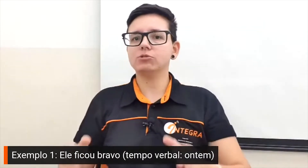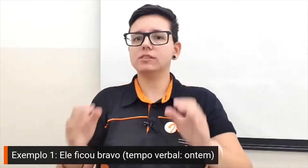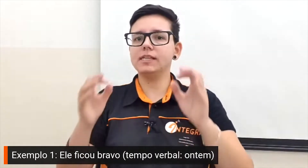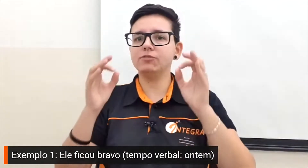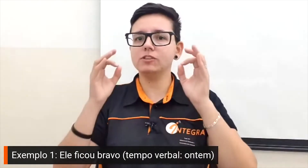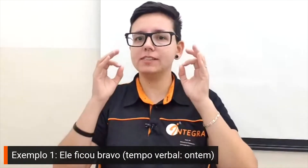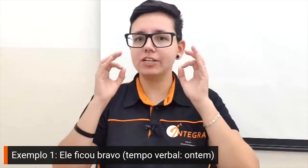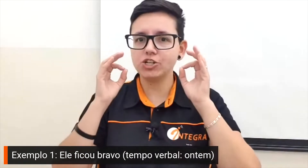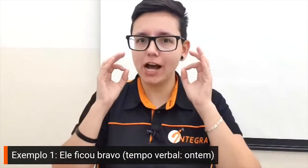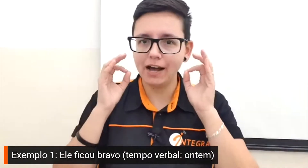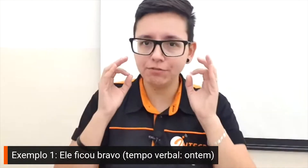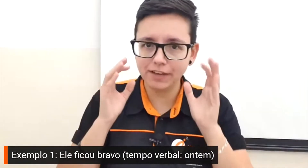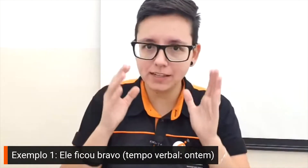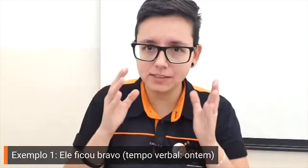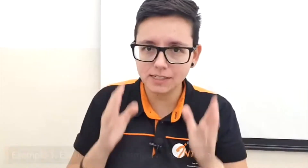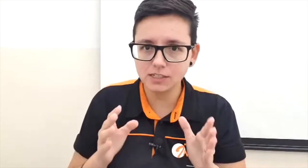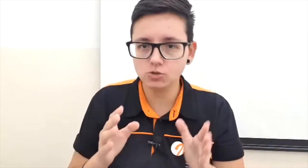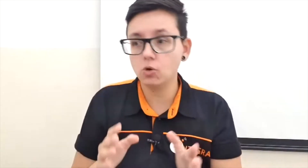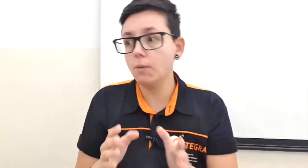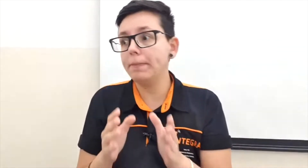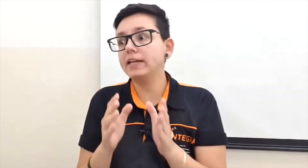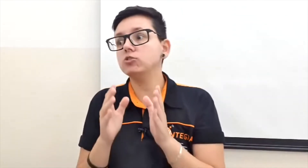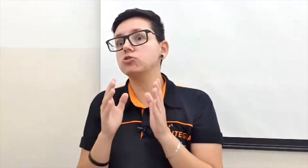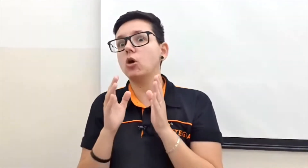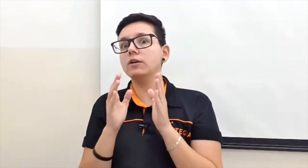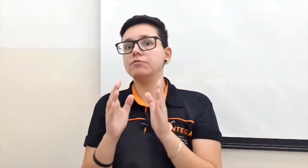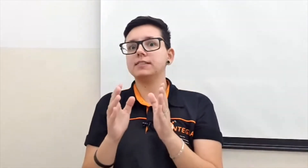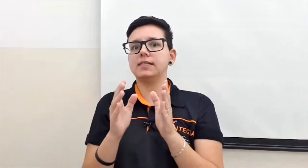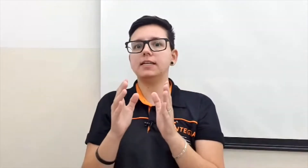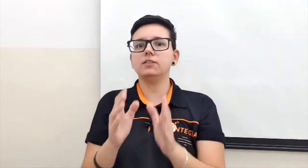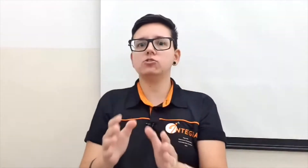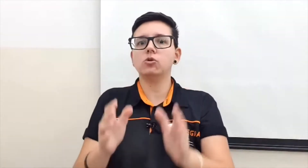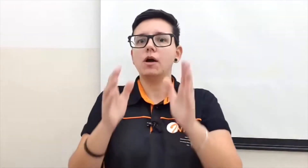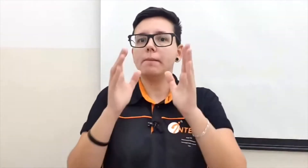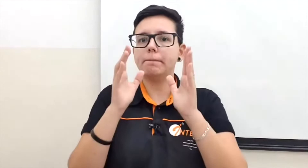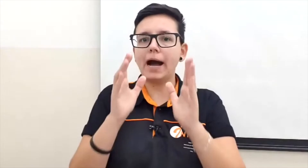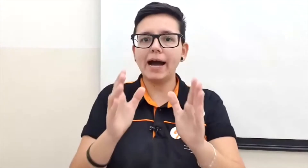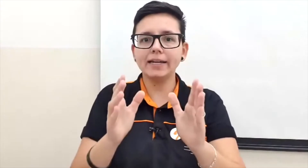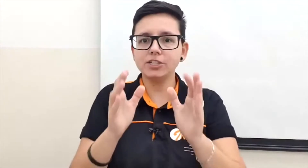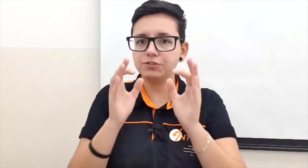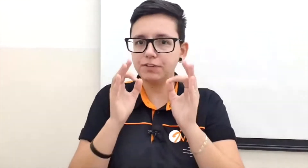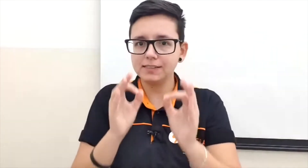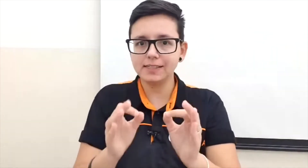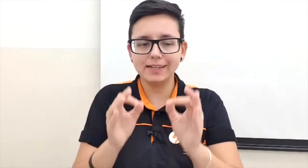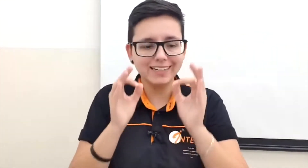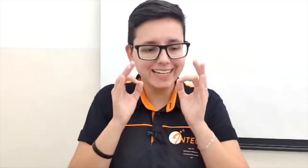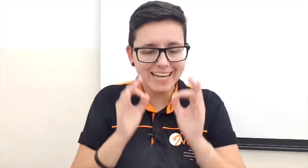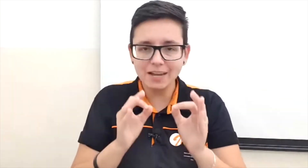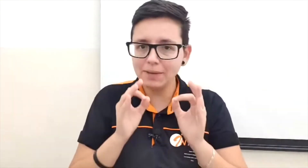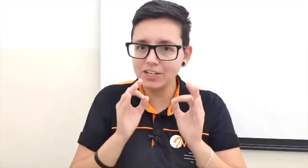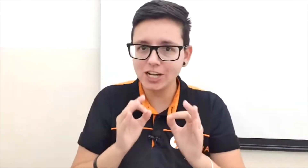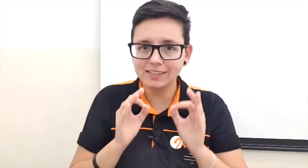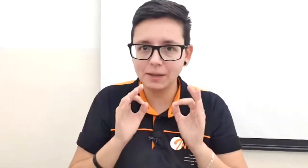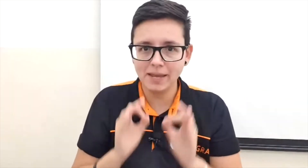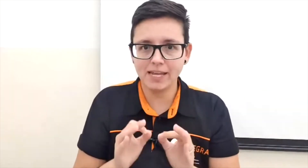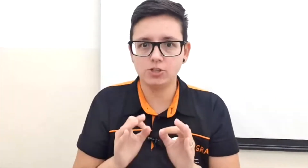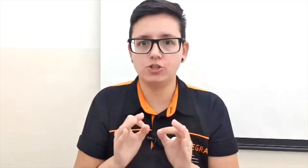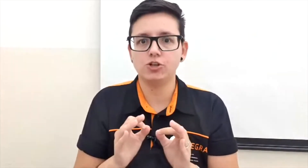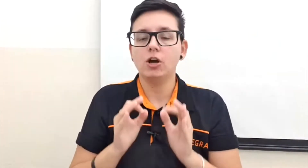se você já fez isso ou pensou em fazer isso, pare de fazer imediatamente,